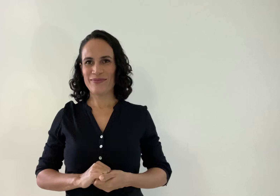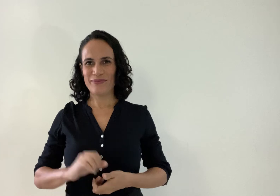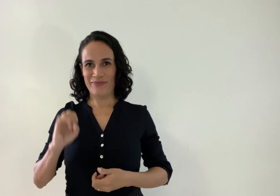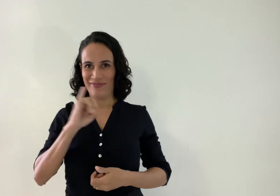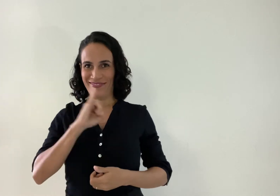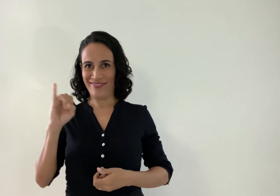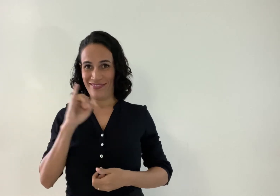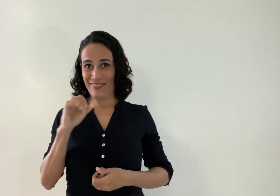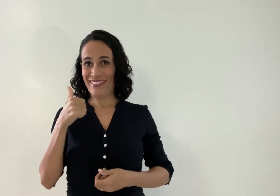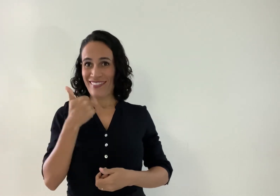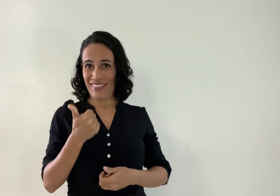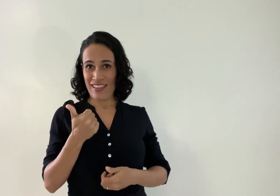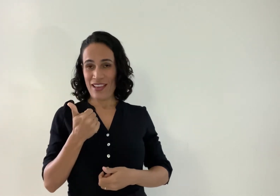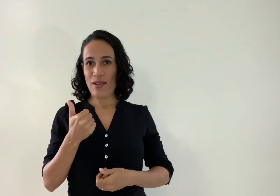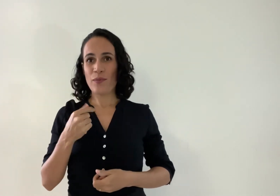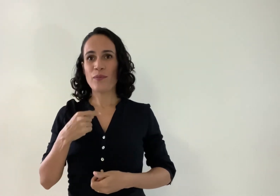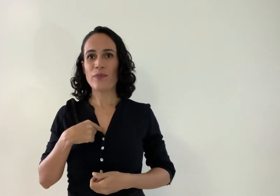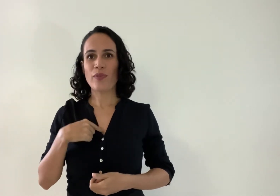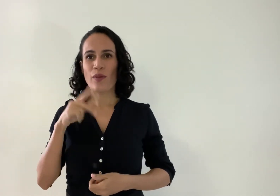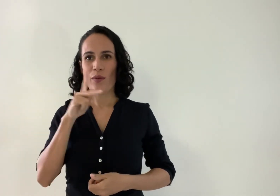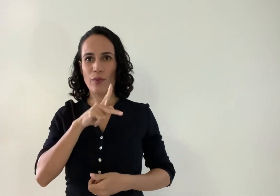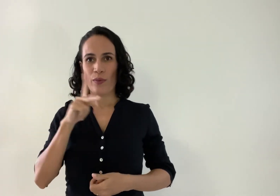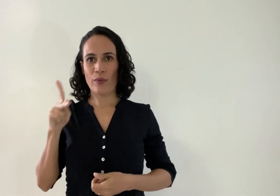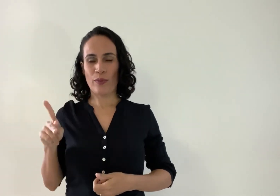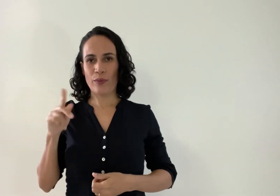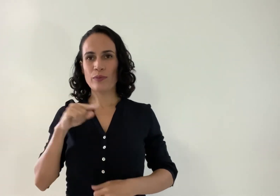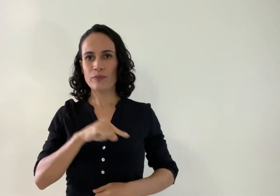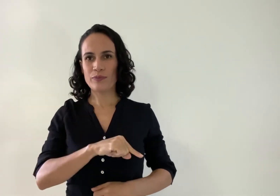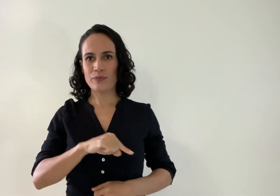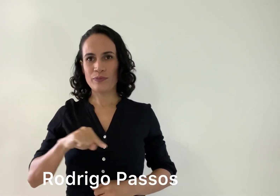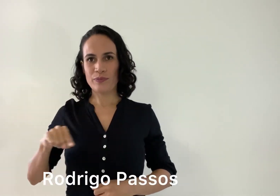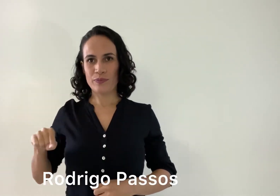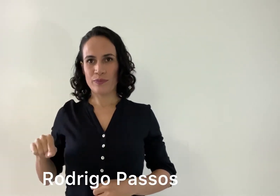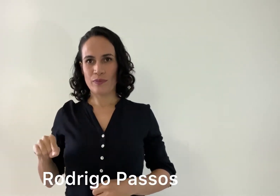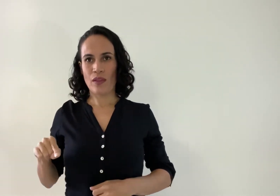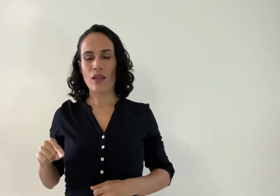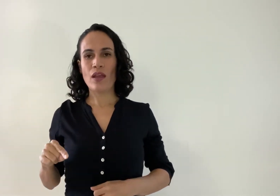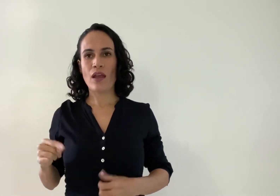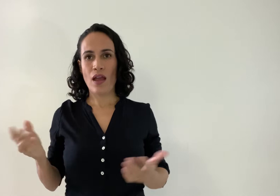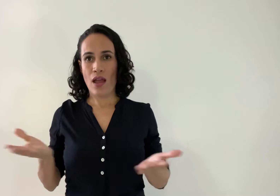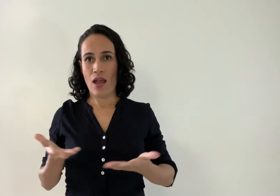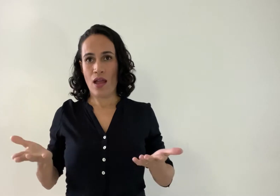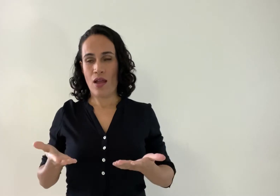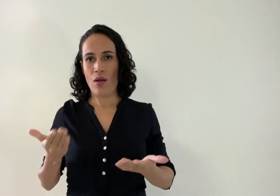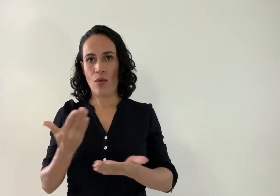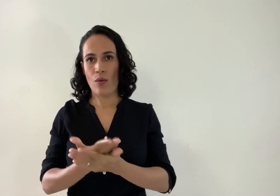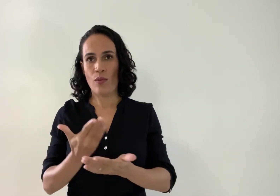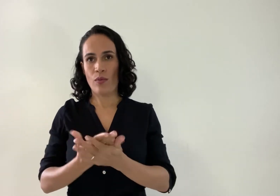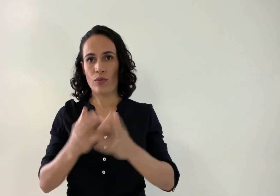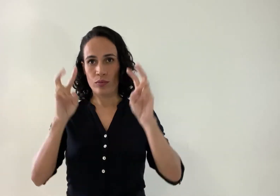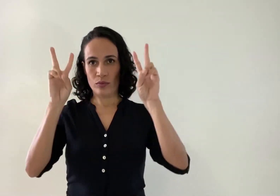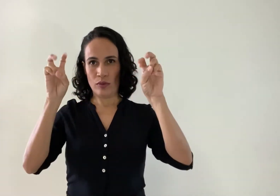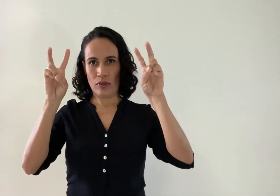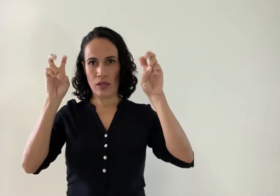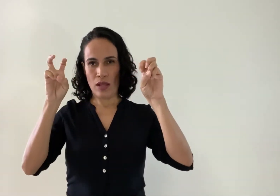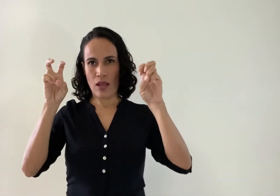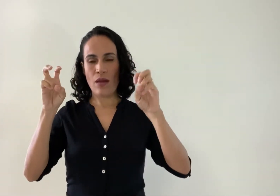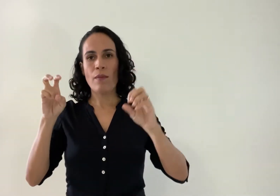Olá pessoal, tudo bem? Eu sou o professor Rodrigo Passos. Nós vamos hoje gravar uma aula sobre linhas imaginárias e zonas térmicas da Terra. Um assunto que